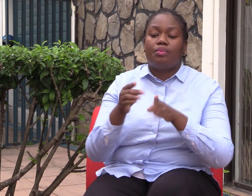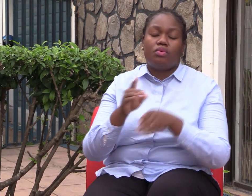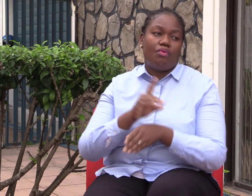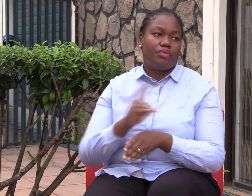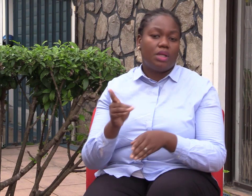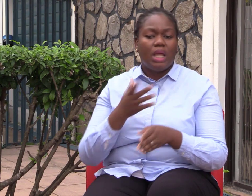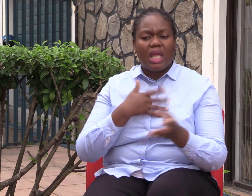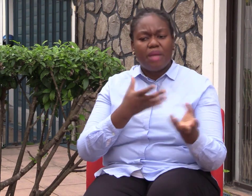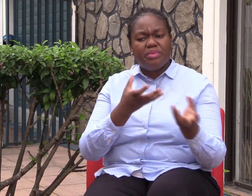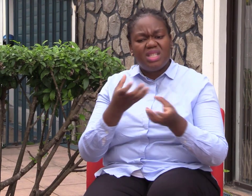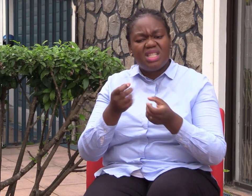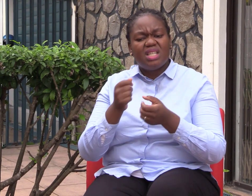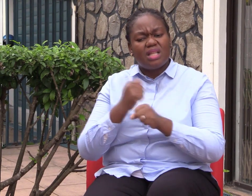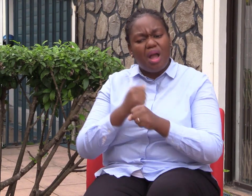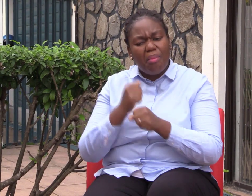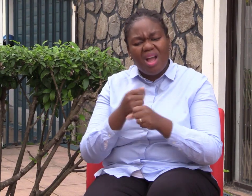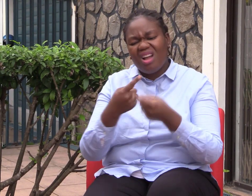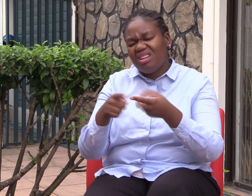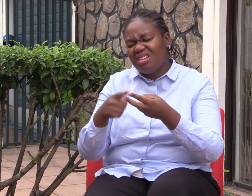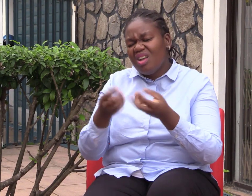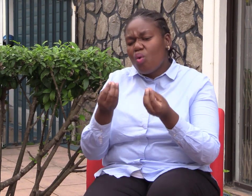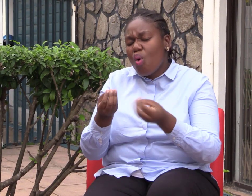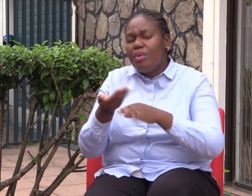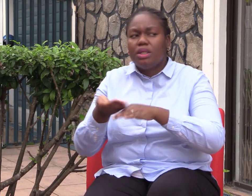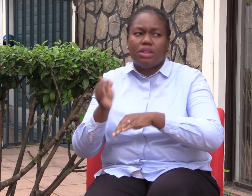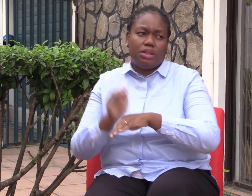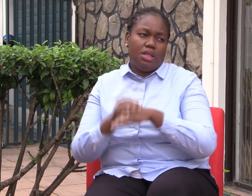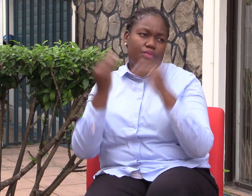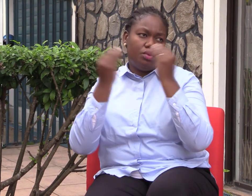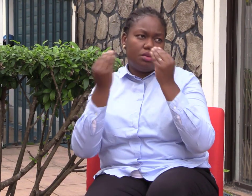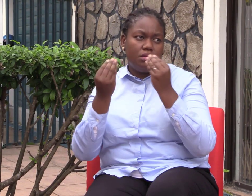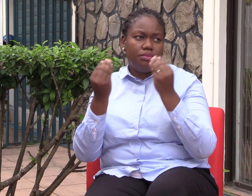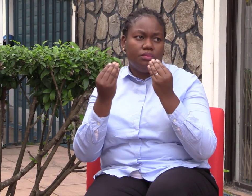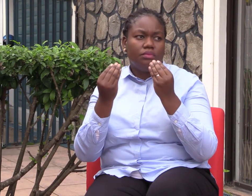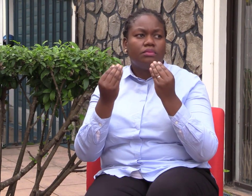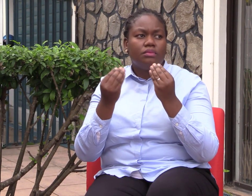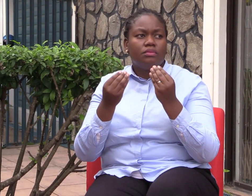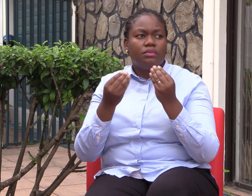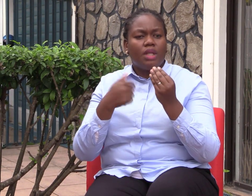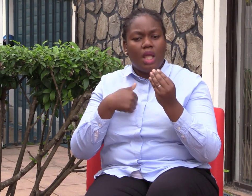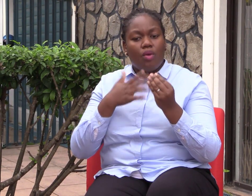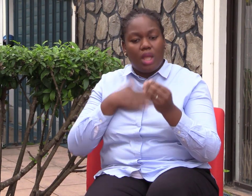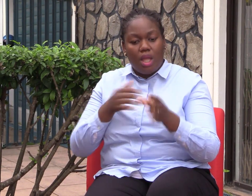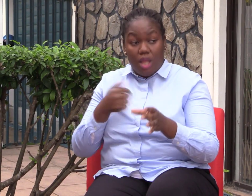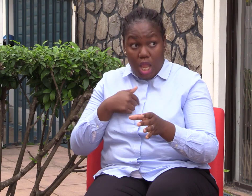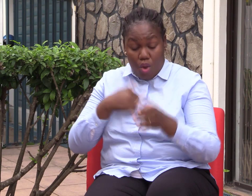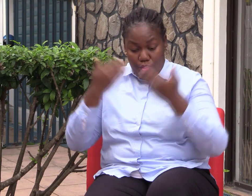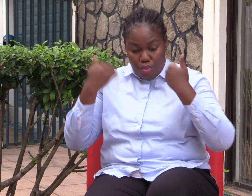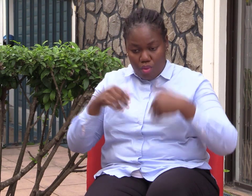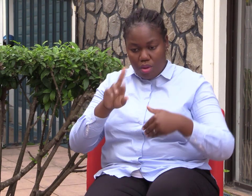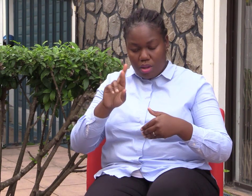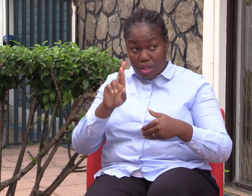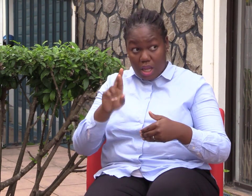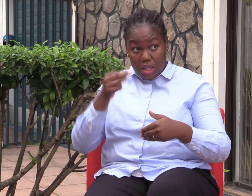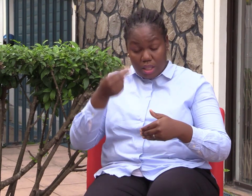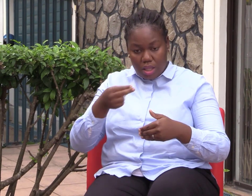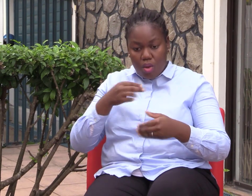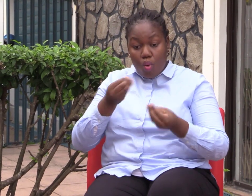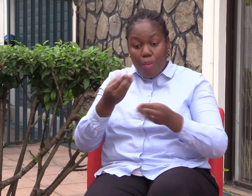e, se for para concorrer, precisamos de concorrer e precisamos de pessoas habilitadas. E eu, como